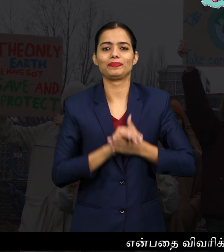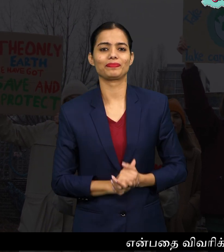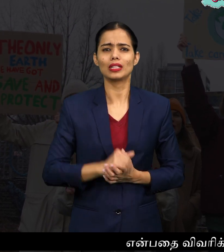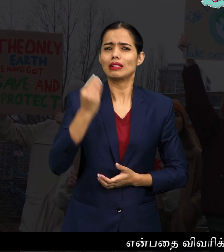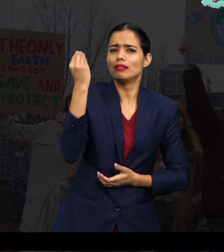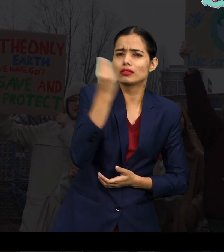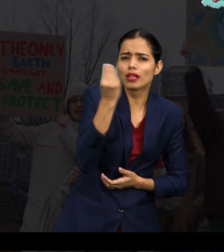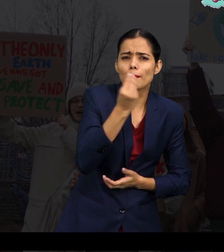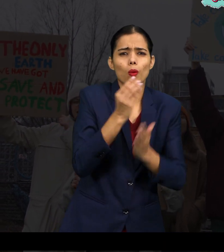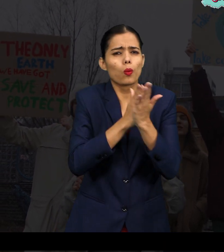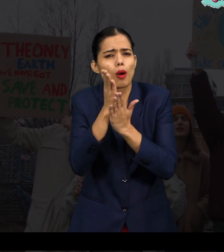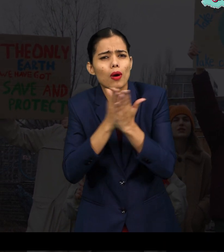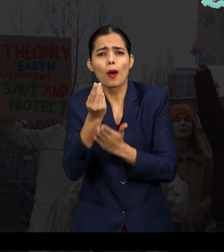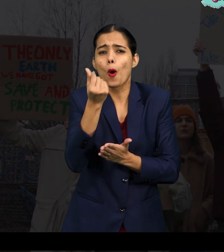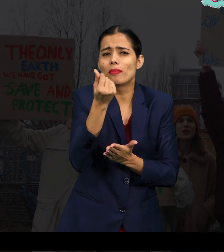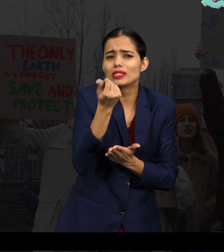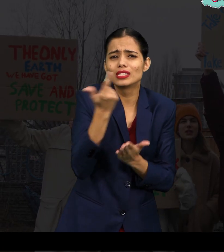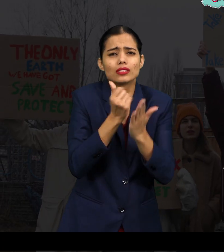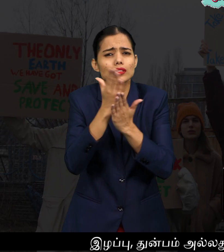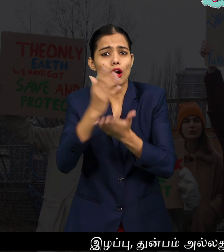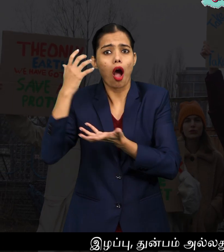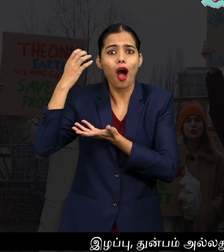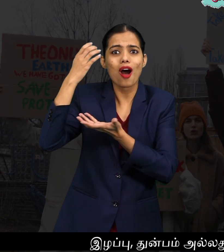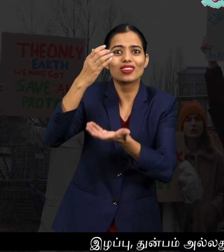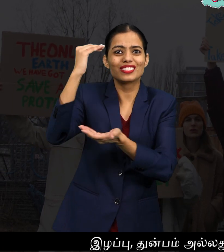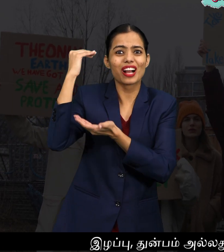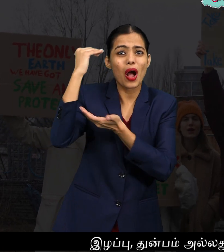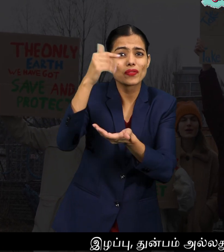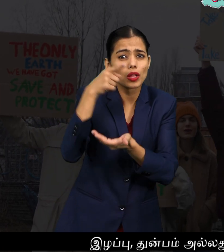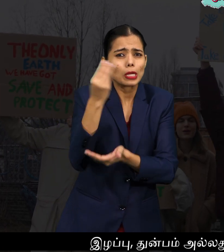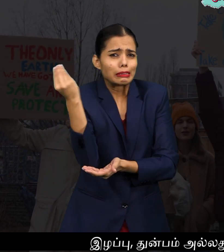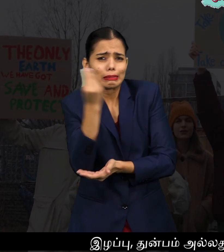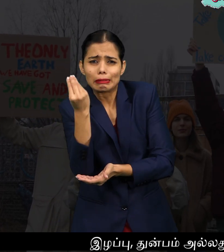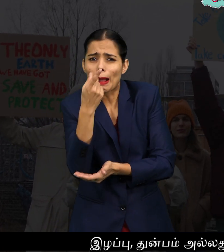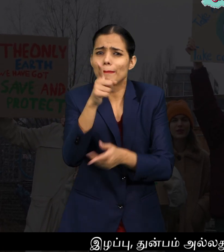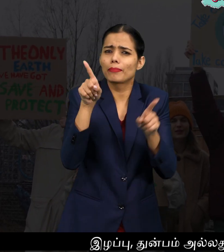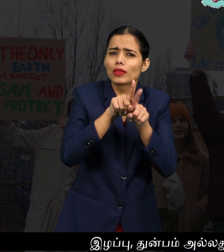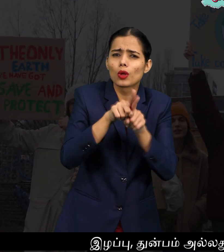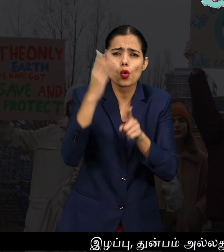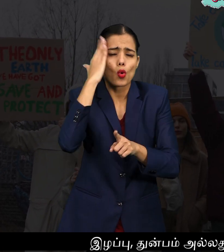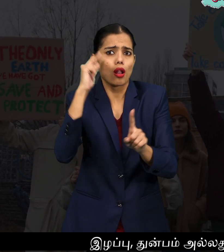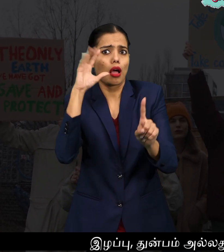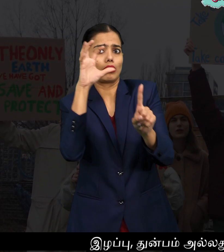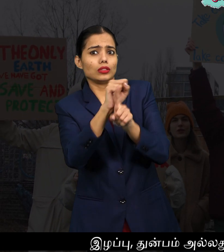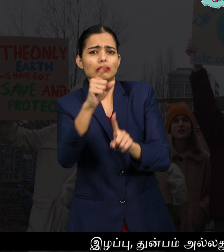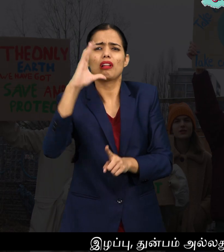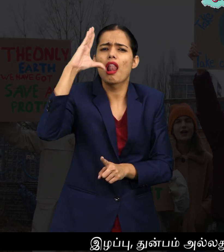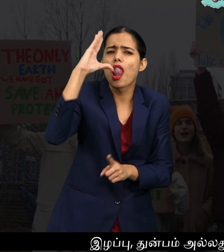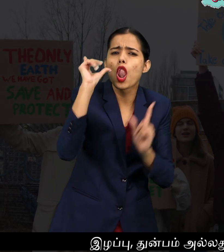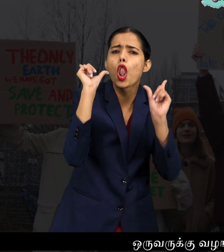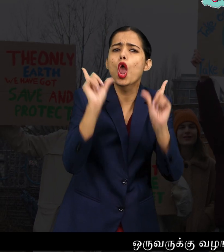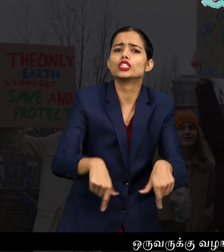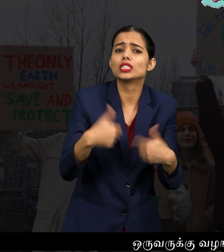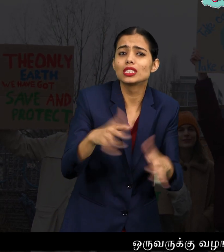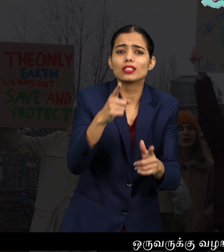சொல். இழப்பீடு: இழப்பு, துன்பம் அல்லது காயத்தை அங்கீகரிக்கும்